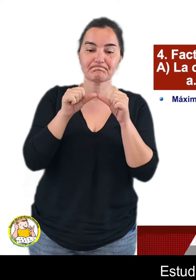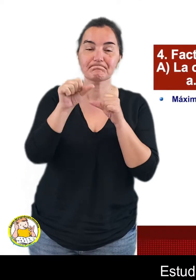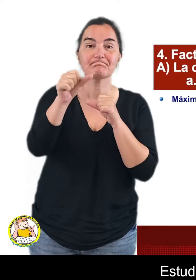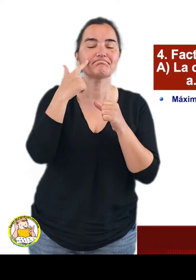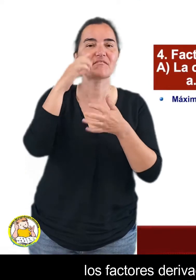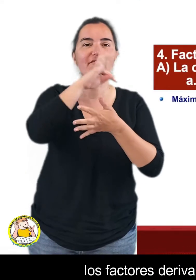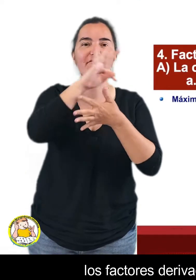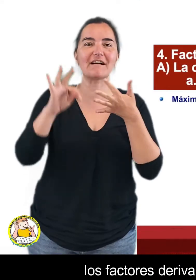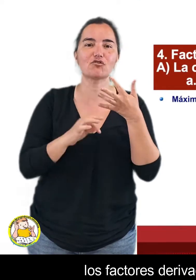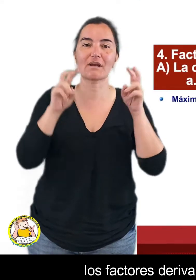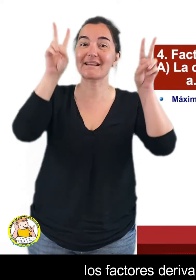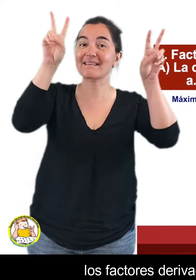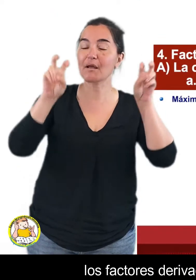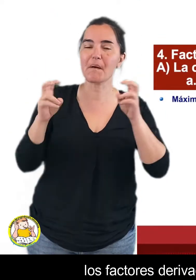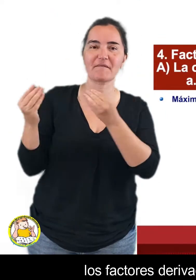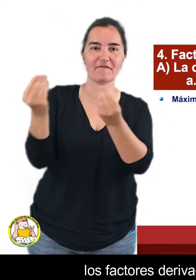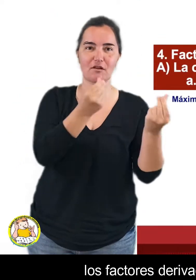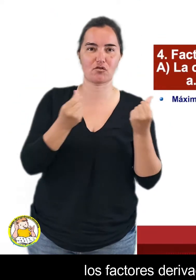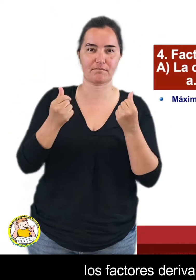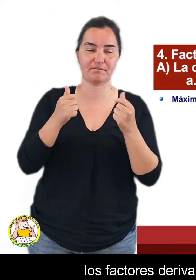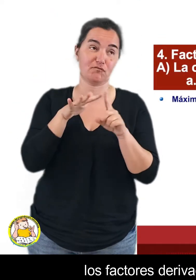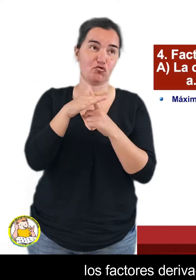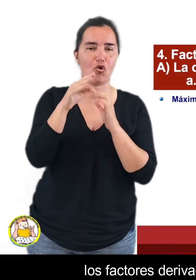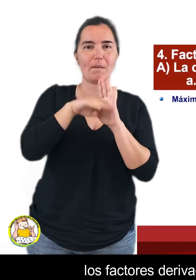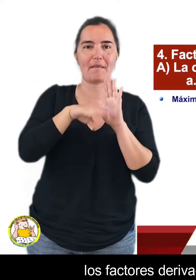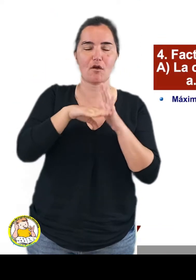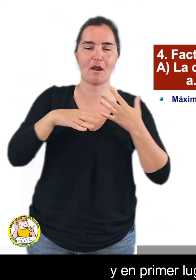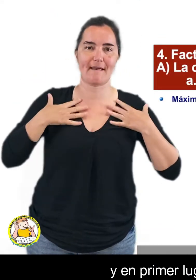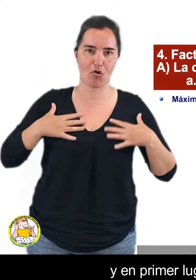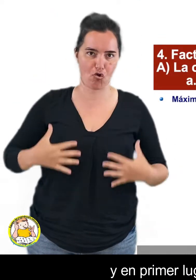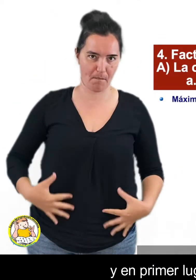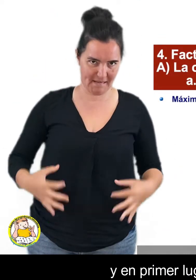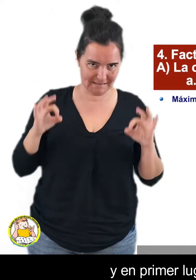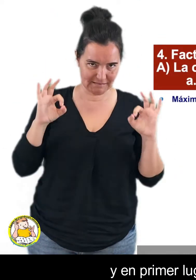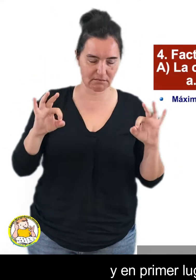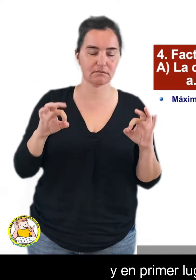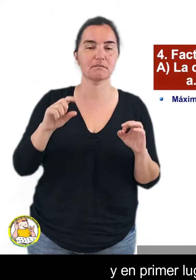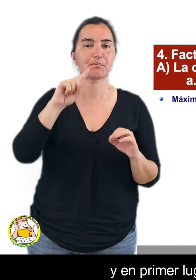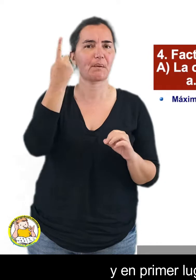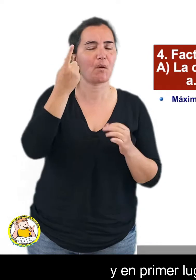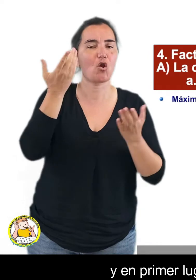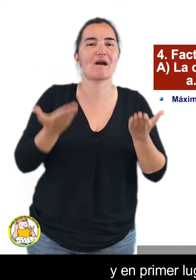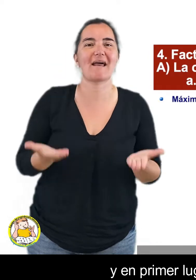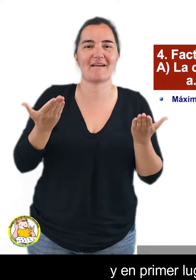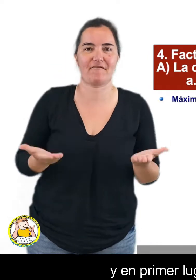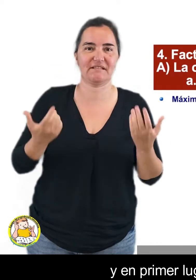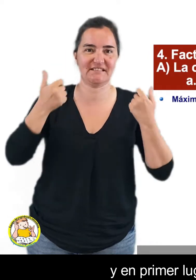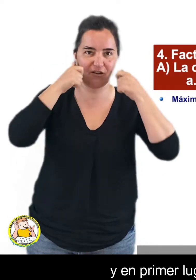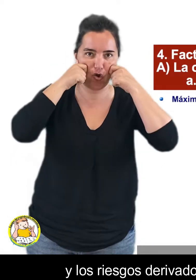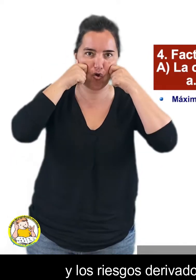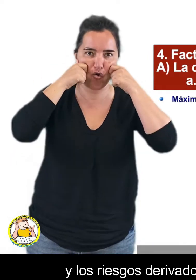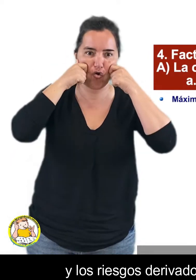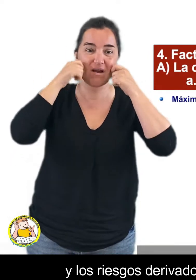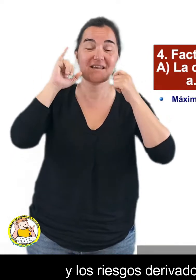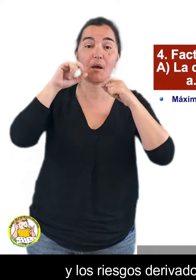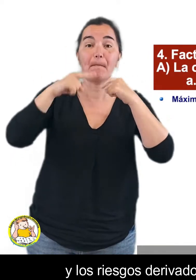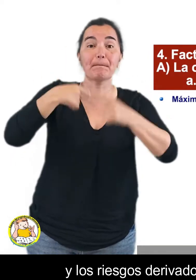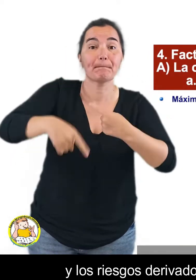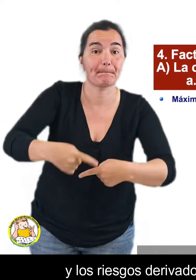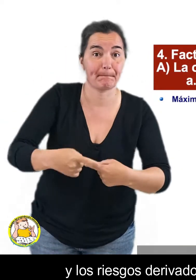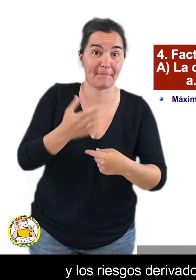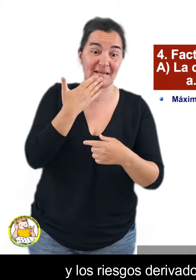Estudiaremos a continuación los factores derivados de las condiciones ergonómicas y, en primer lugar, analizaremos la carga física y los